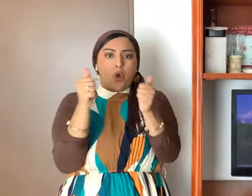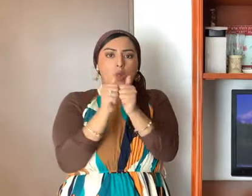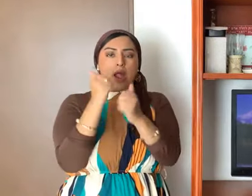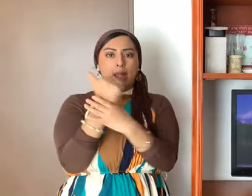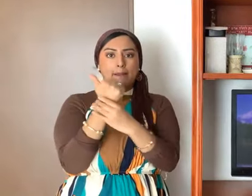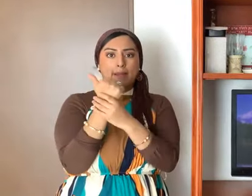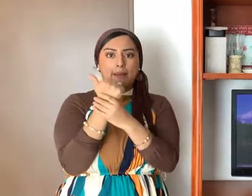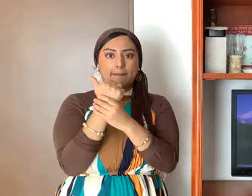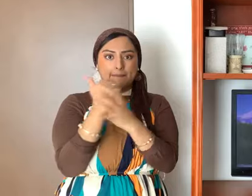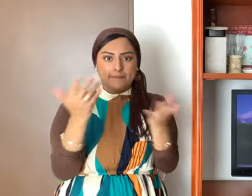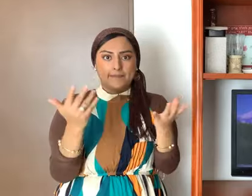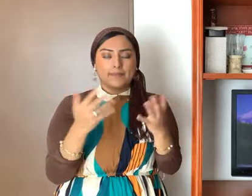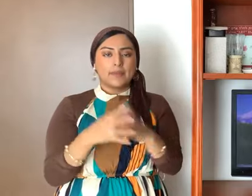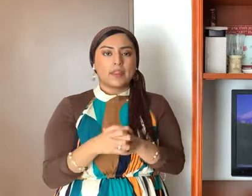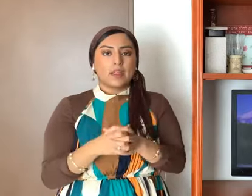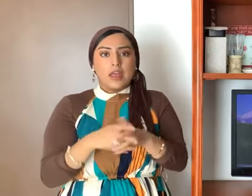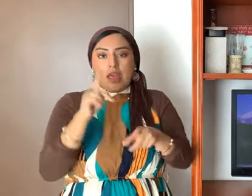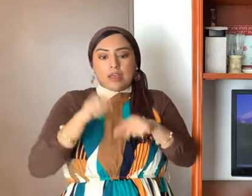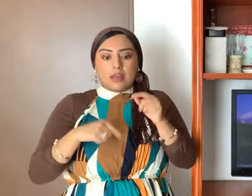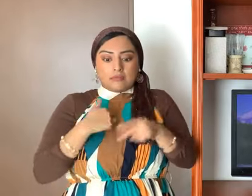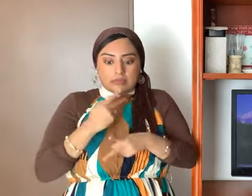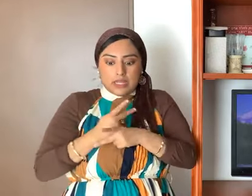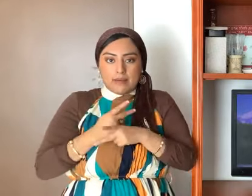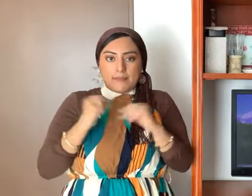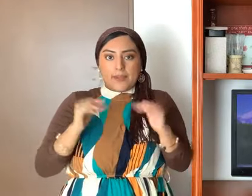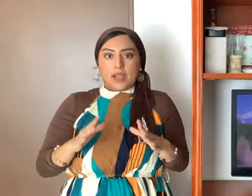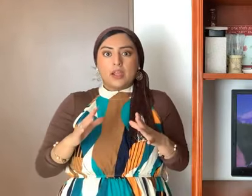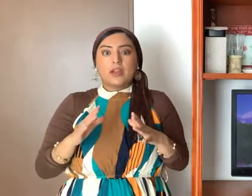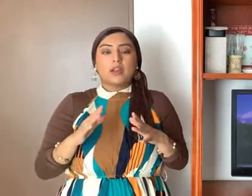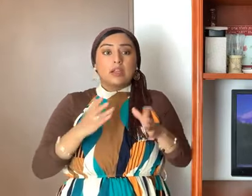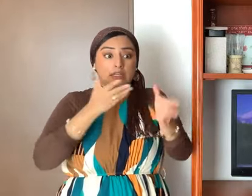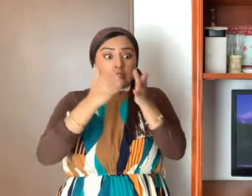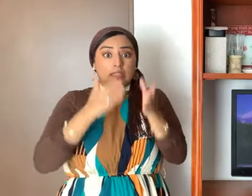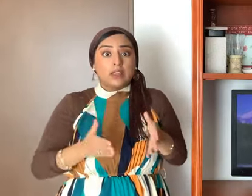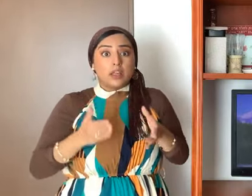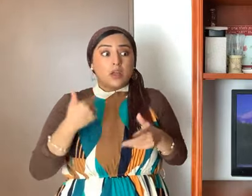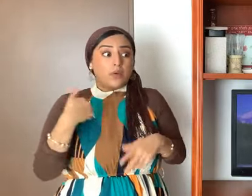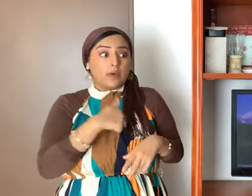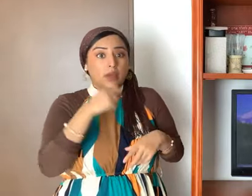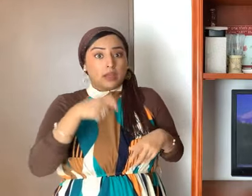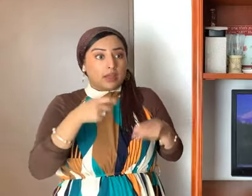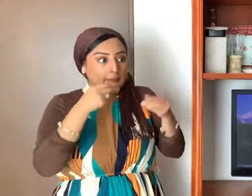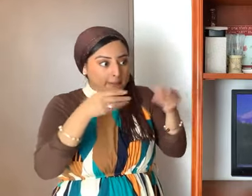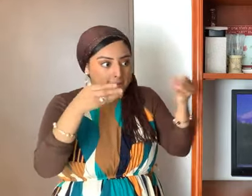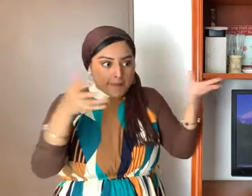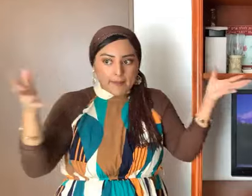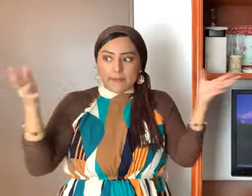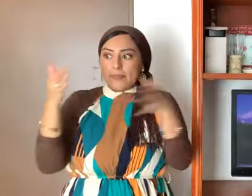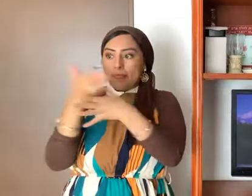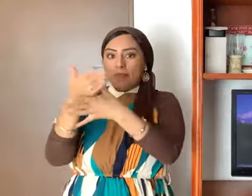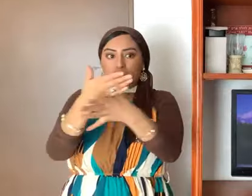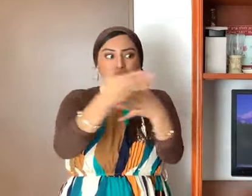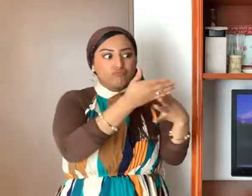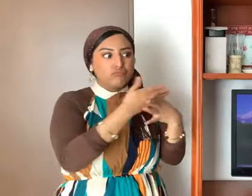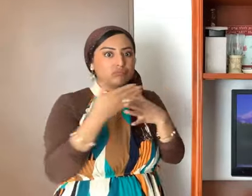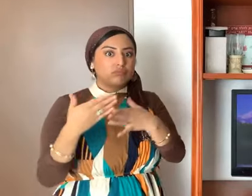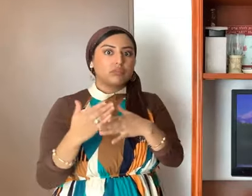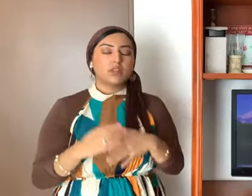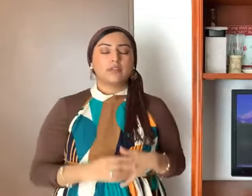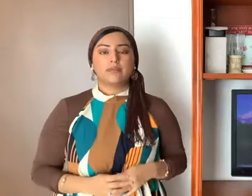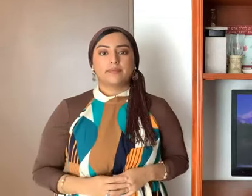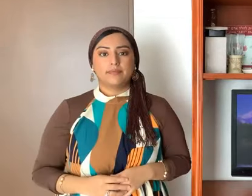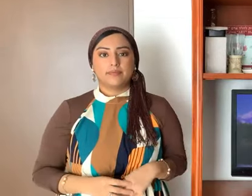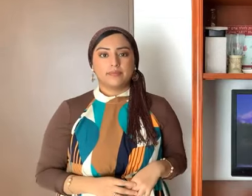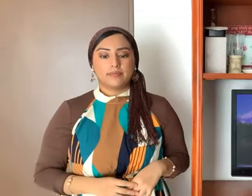escogidos de Yahweh. No pueden contener la bendición. Ellos, los siervos del Eterno, tenemos que repartirla, que compartirla.